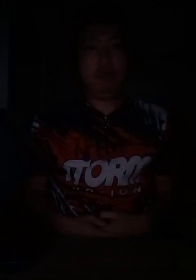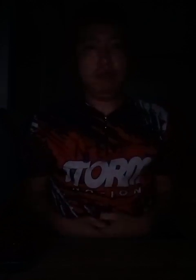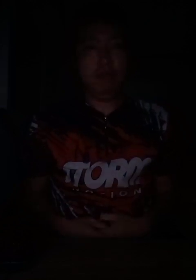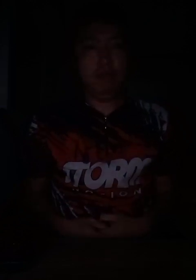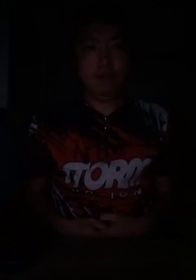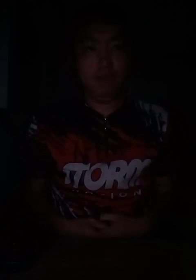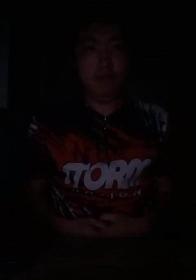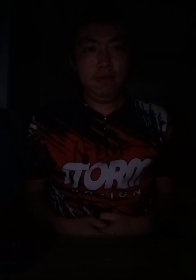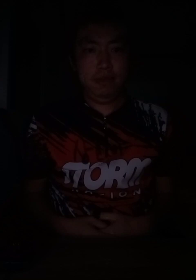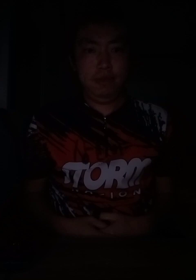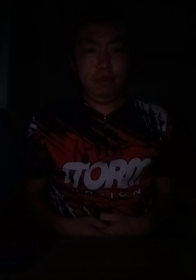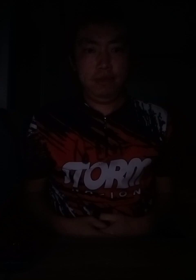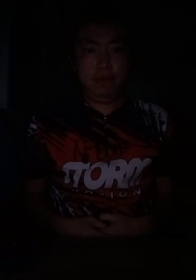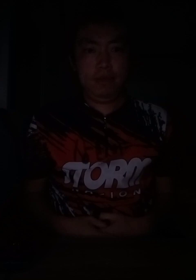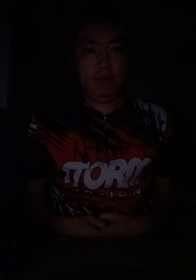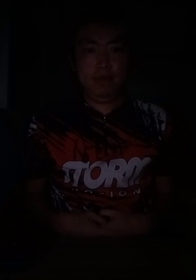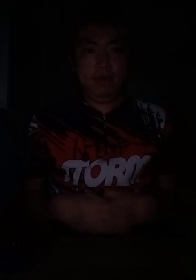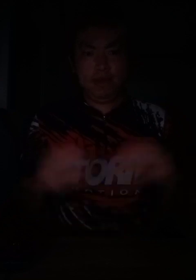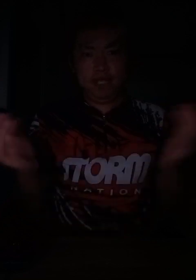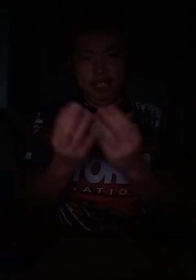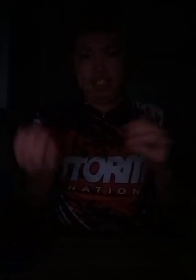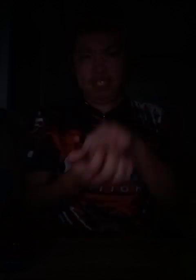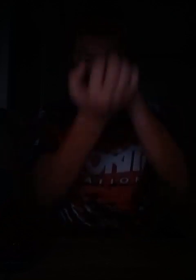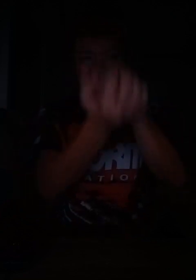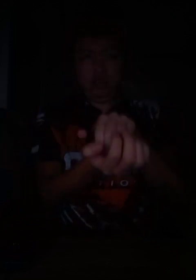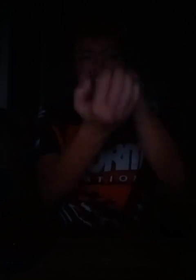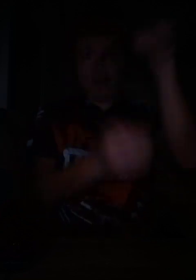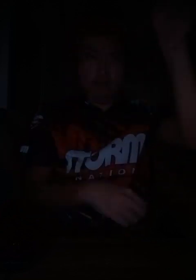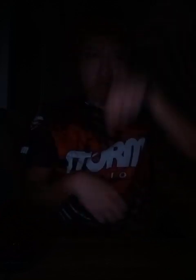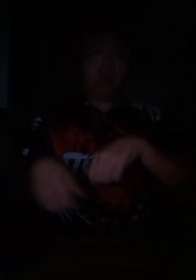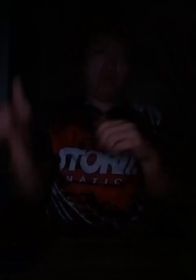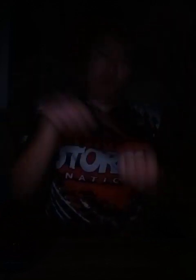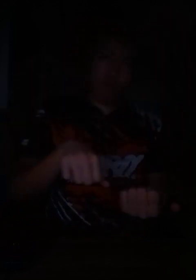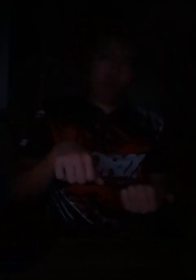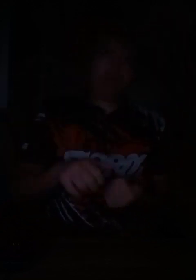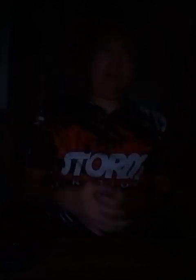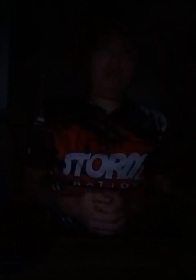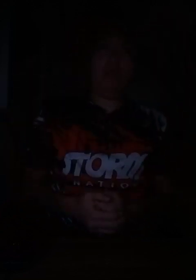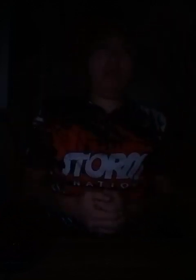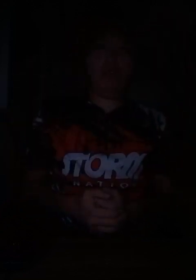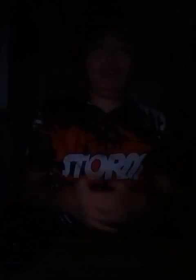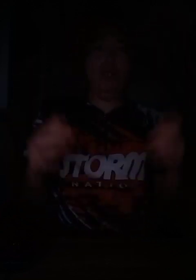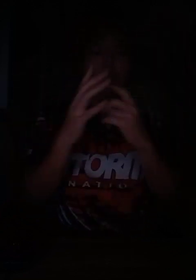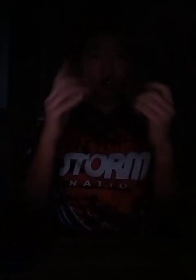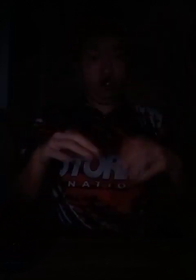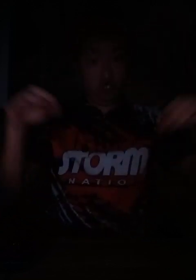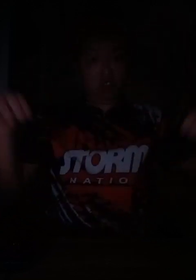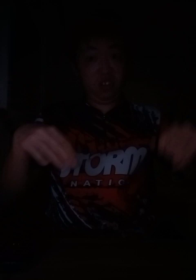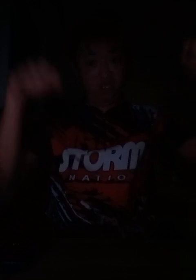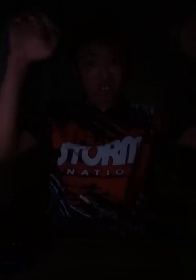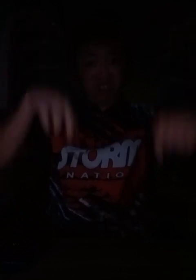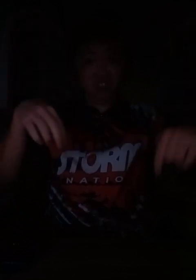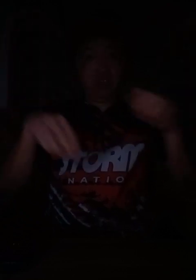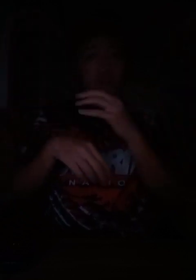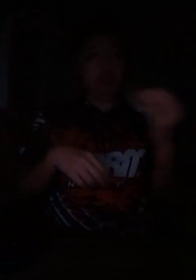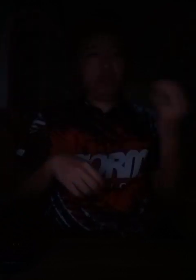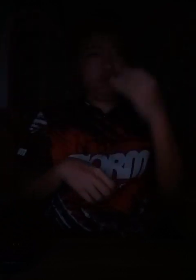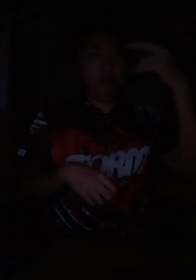당신은 7분 안에 남은 폭탄을 사람이 위치시켜야 한다. 승강기 통로 바닥에 쓰러져 있습니다. 어려울 것 같은데? 수십 미터 높이에서 떨어진 것으로 보이는데